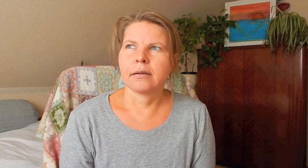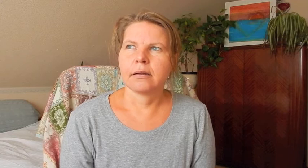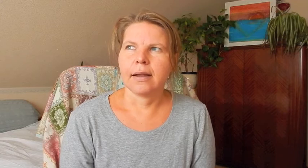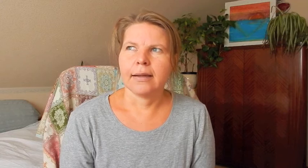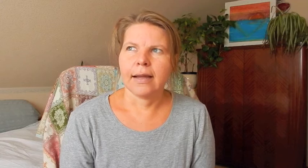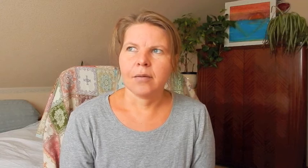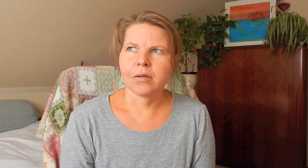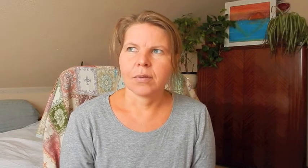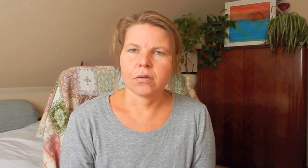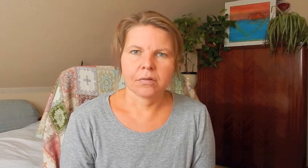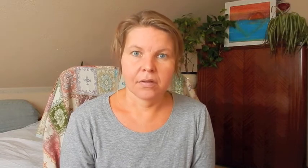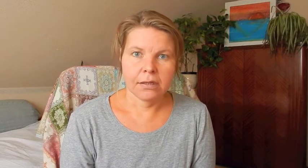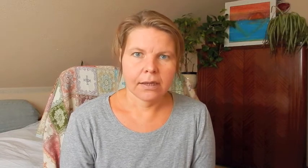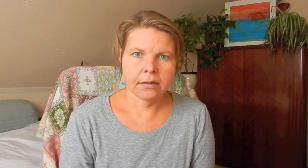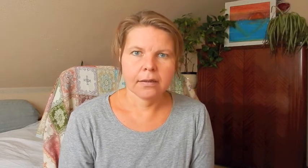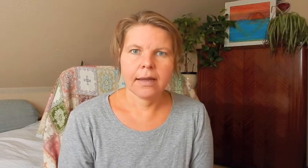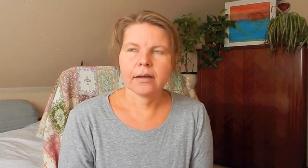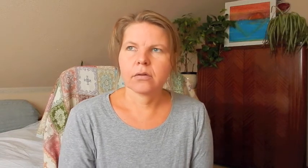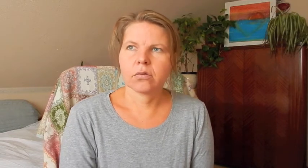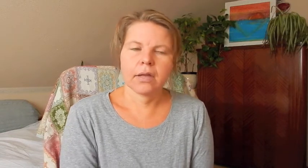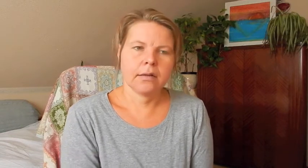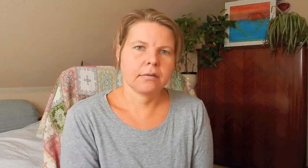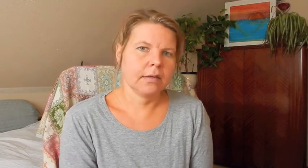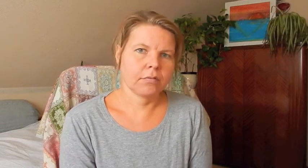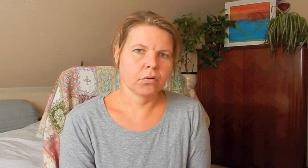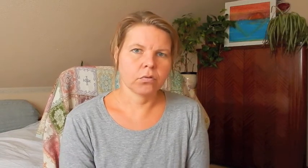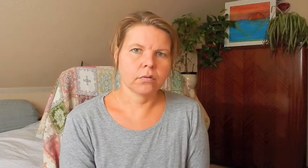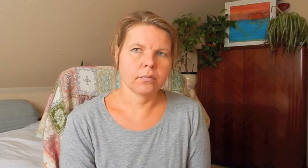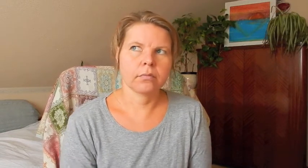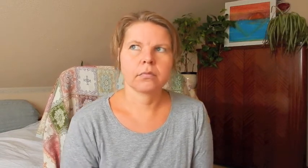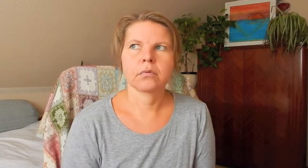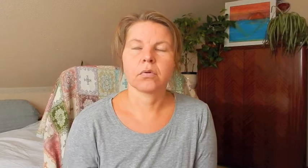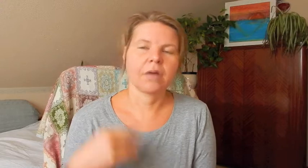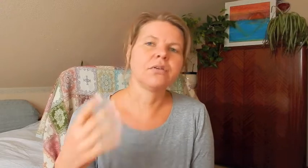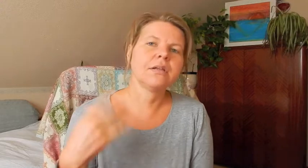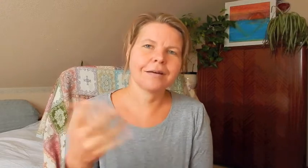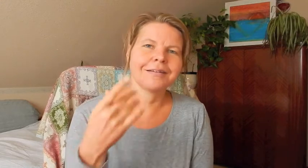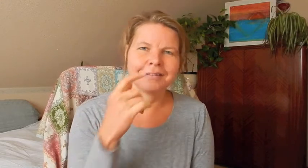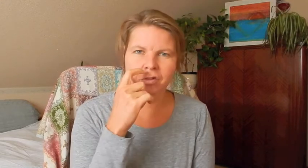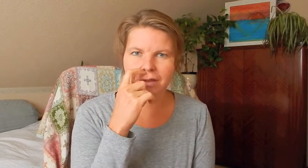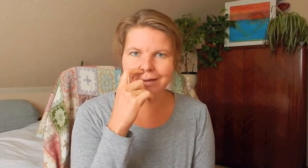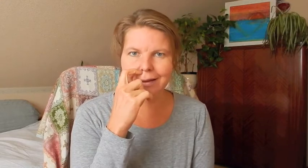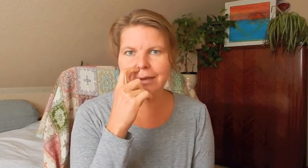den Dalai Lama 2010 kennengelernt und halt jetzt vor kurzem oder wieder Thich Nhat Hanh